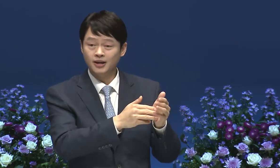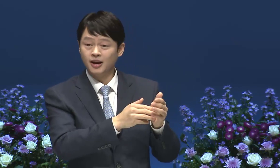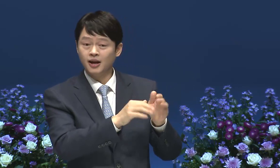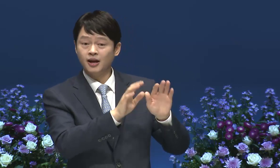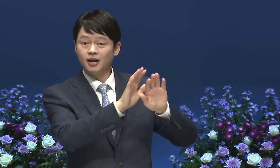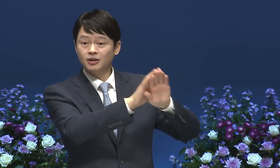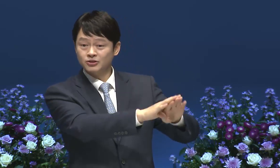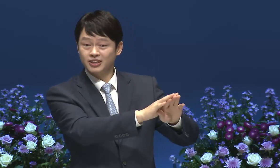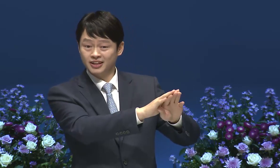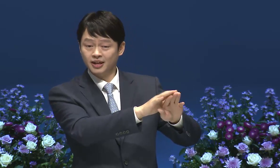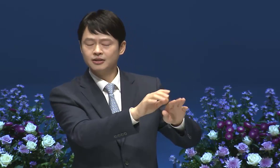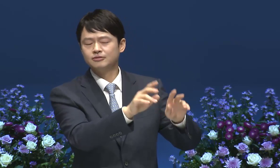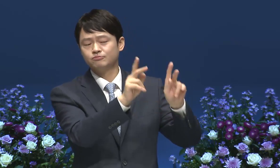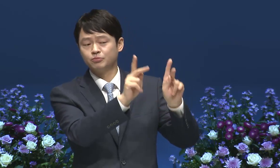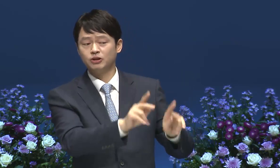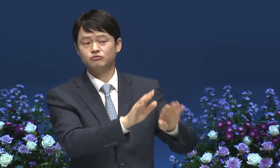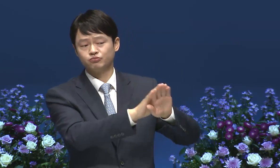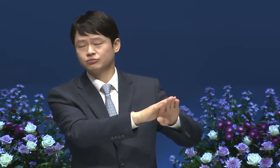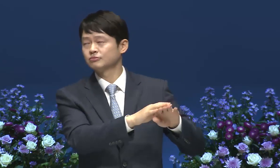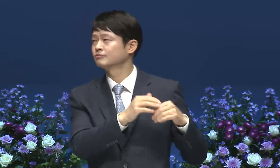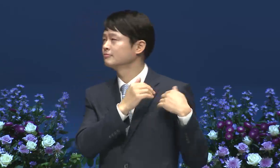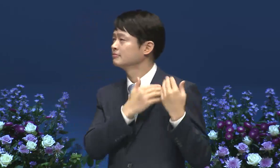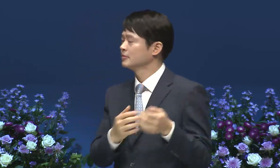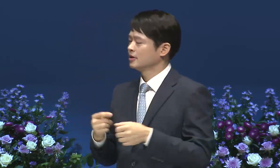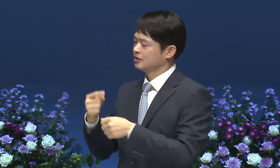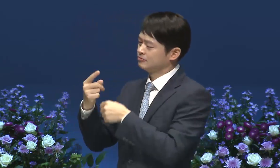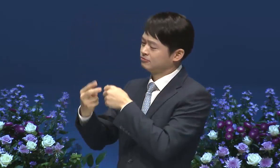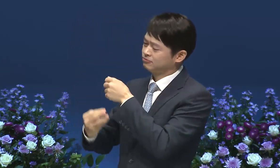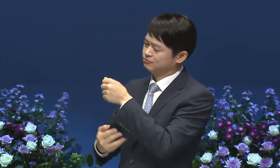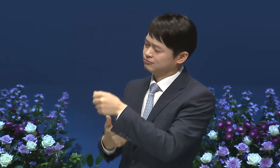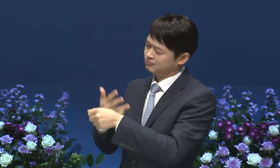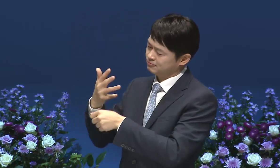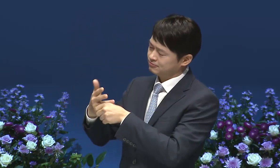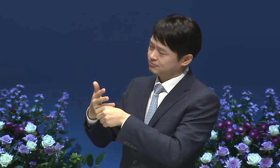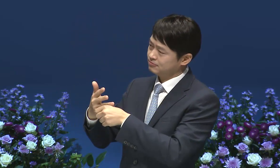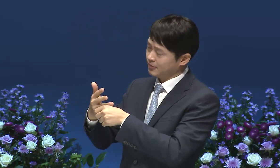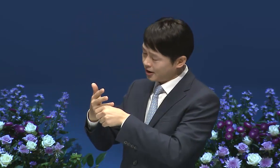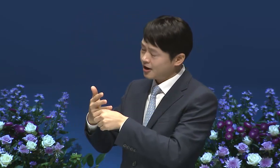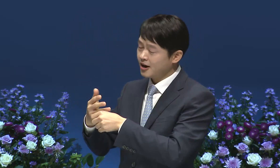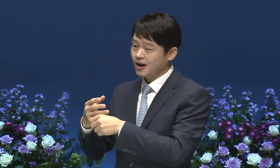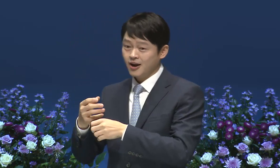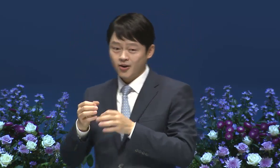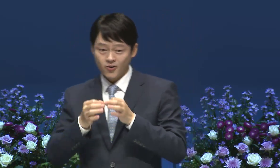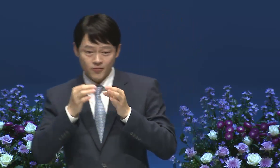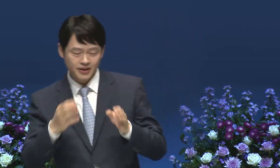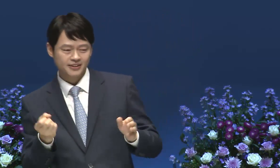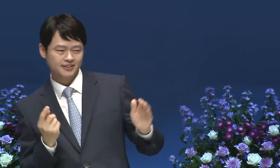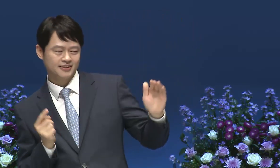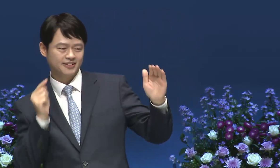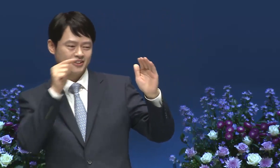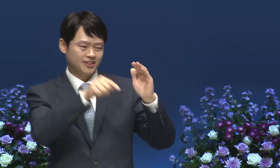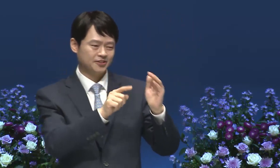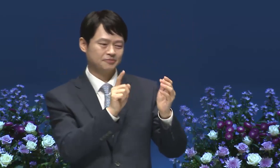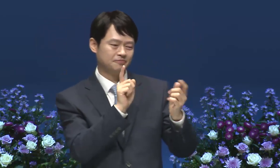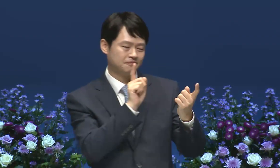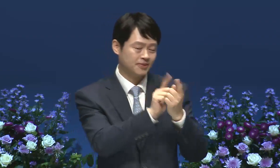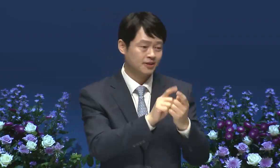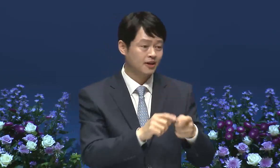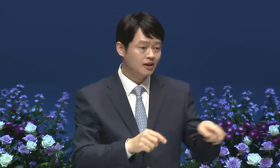증거하고 그렇게 팔라완 지역에 복음의 씨앗을 뿌린 거죠. 그러고 지금 2019년,